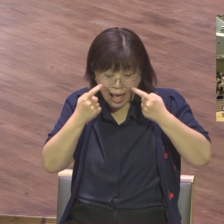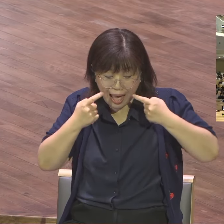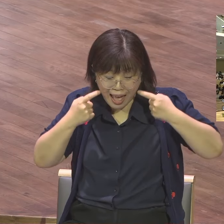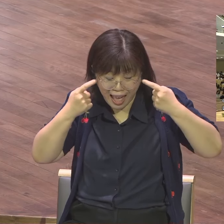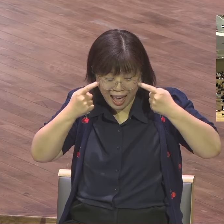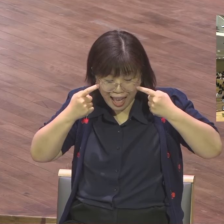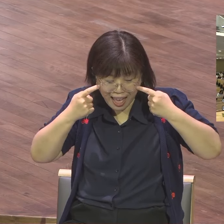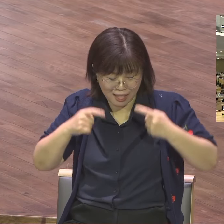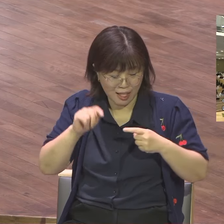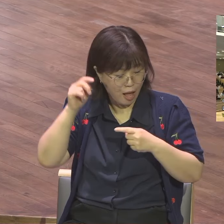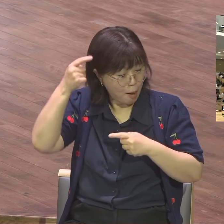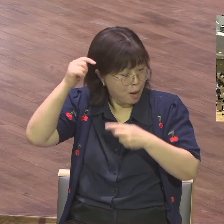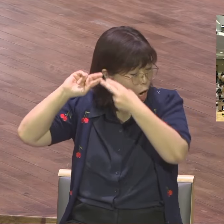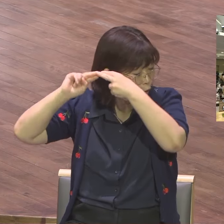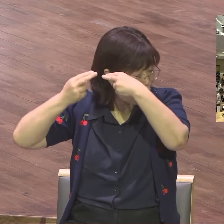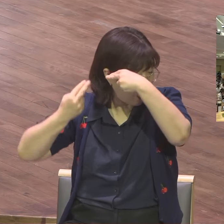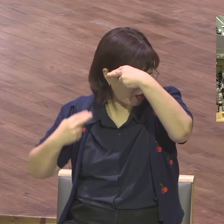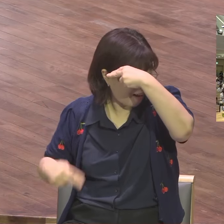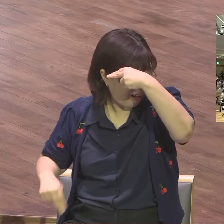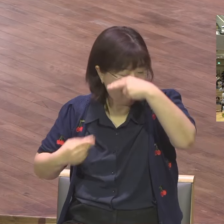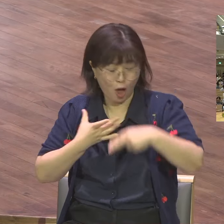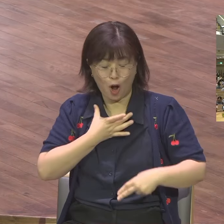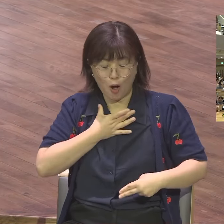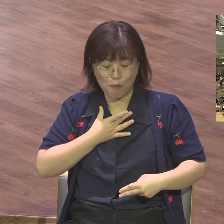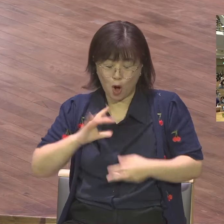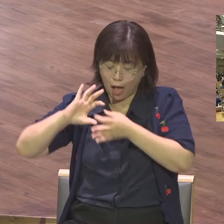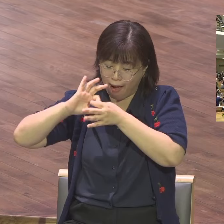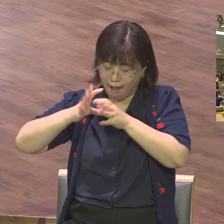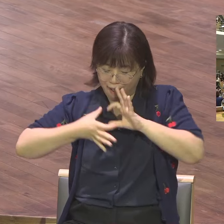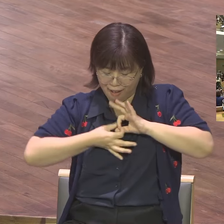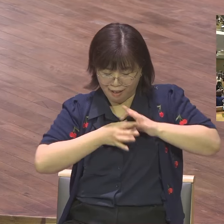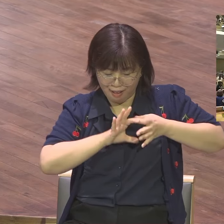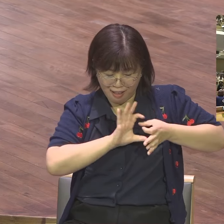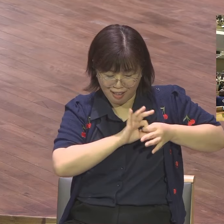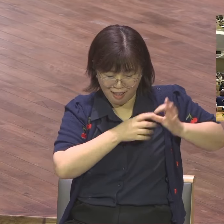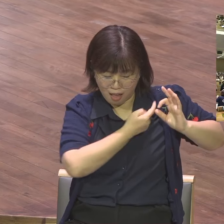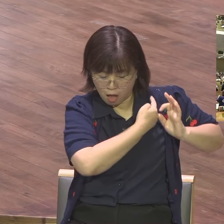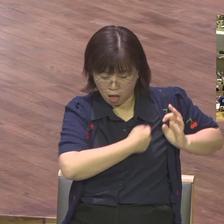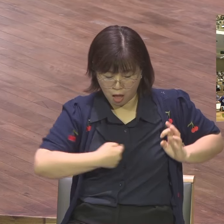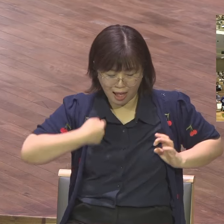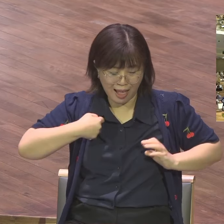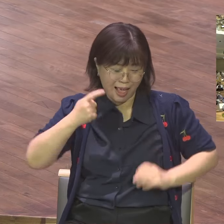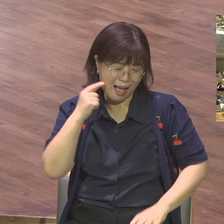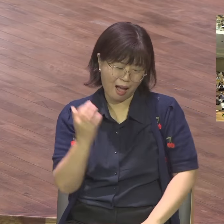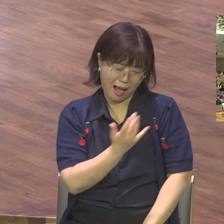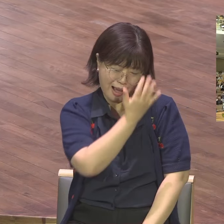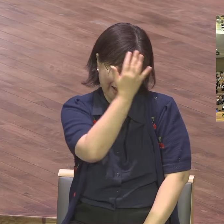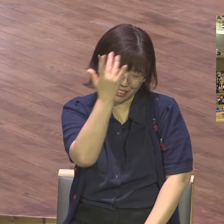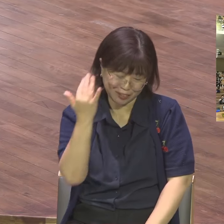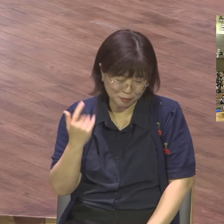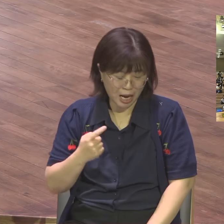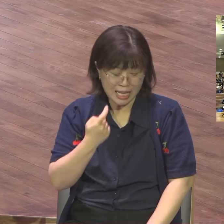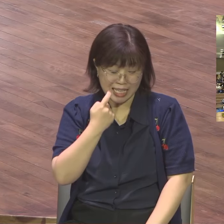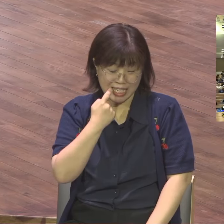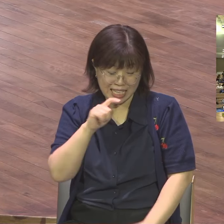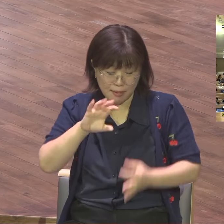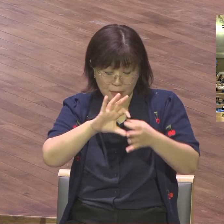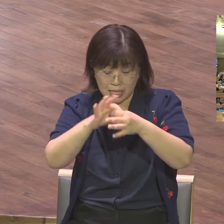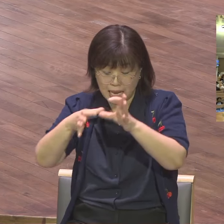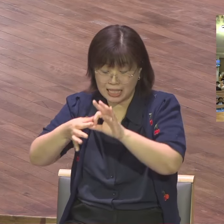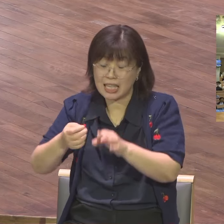내 목은 구슬거미로 아름답구나. 우리가 너를 위하여 금사슬에 은을 박아 만들리라.